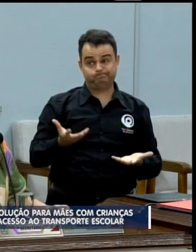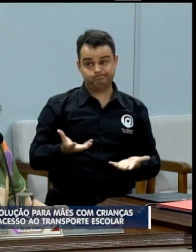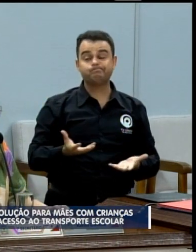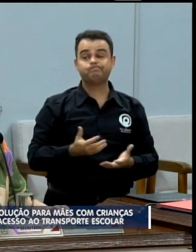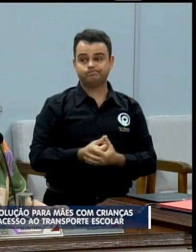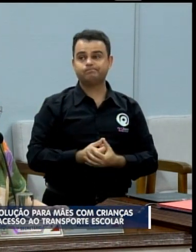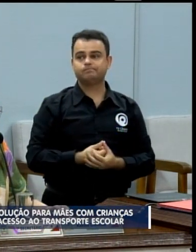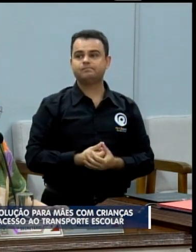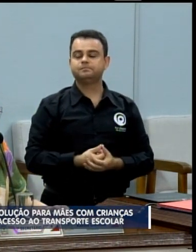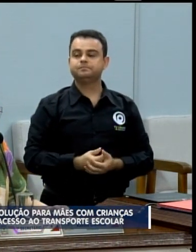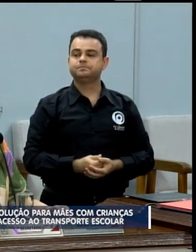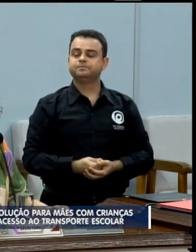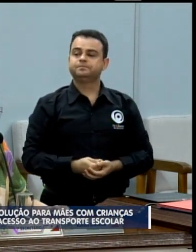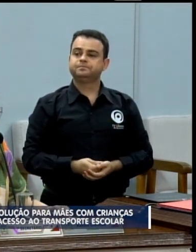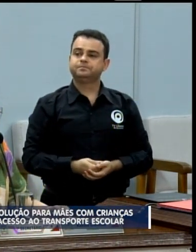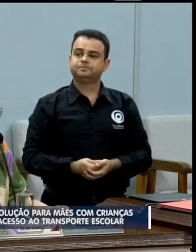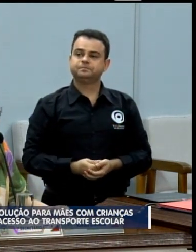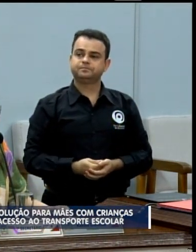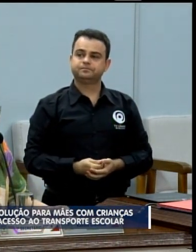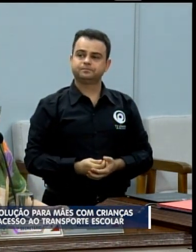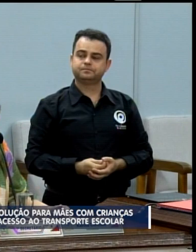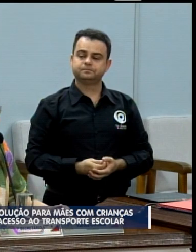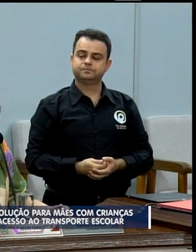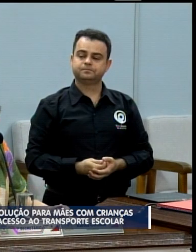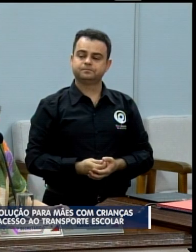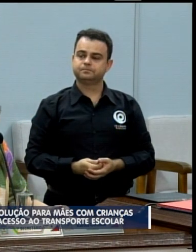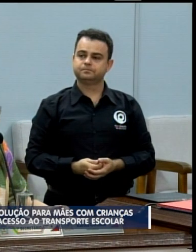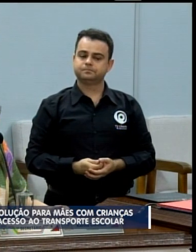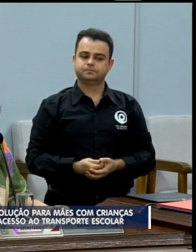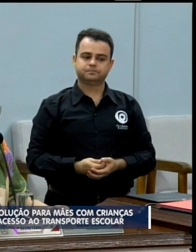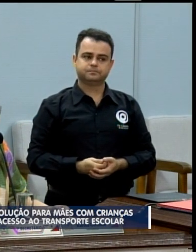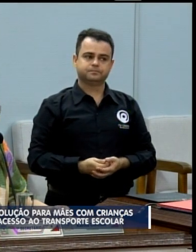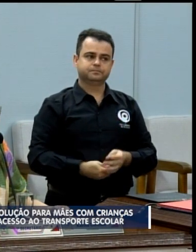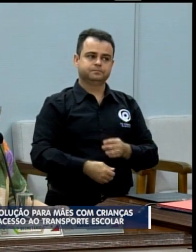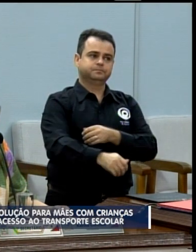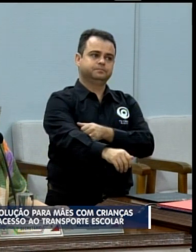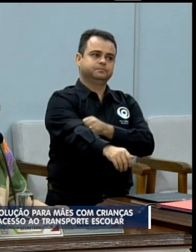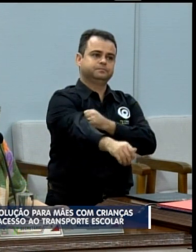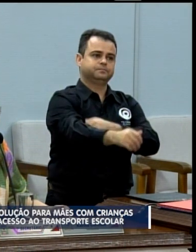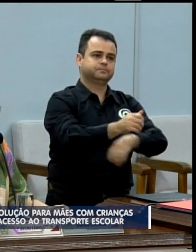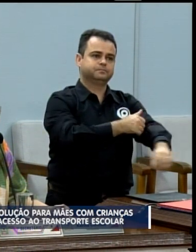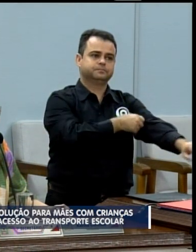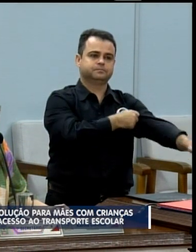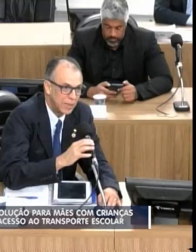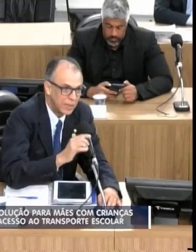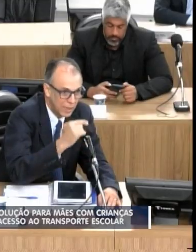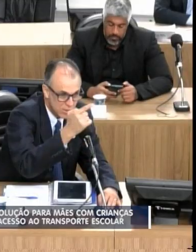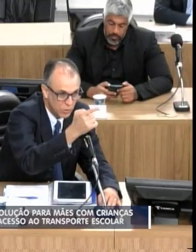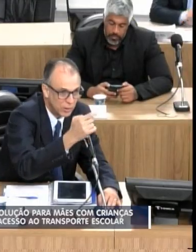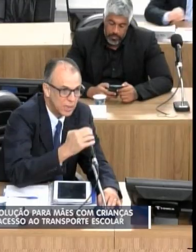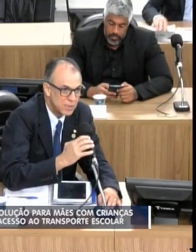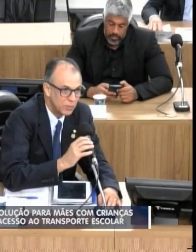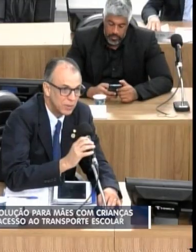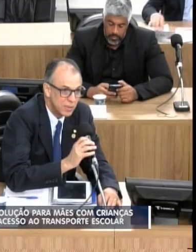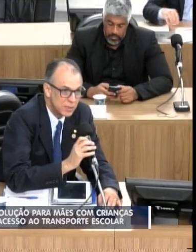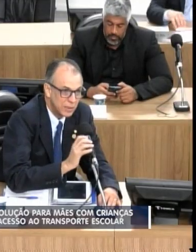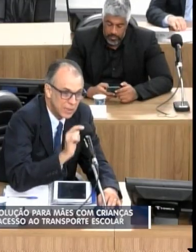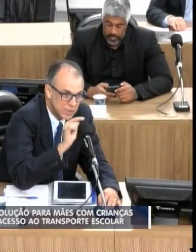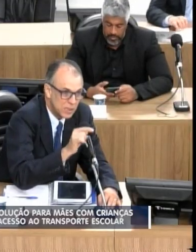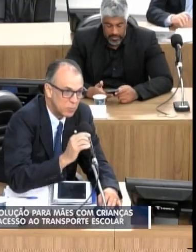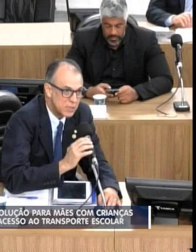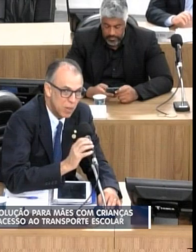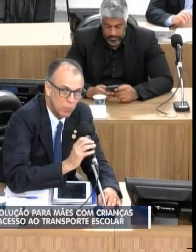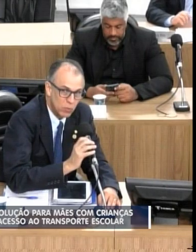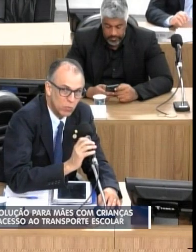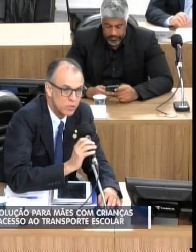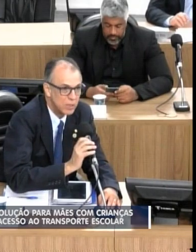Vereador. Certo é o Conselho também cientificar a secretaria ciente disso. Acionar a secretaria. Essa orientação seria